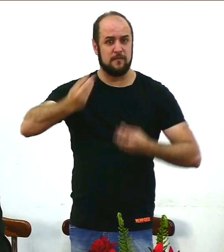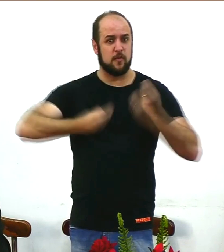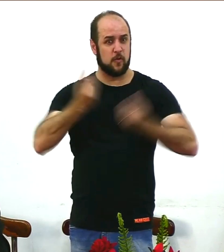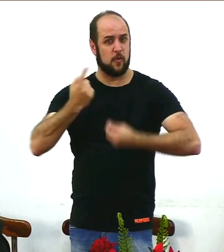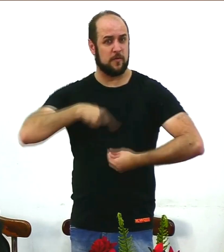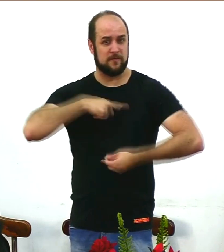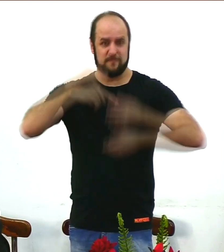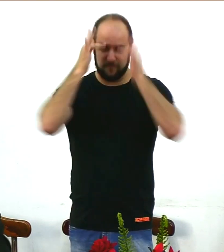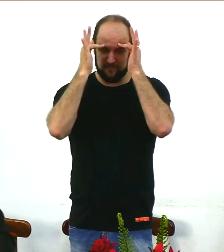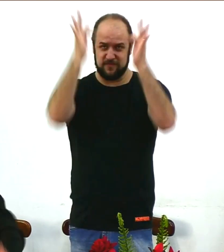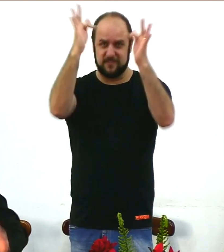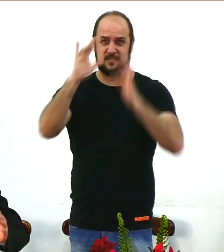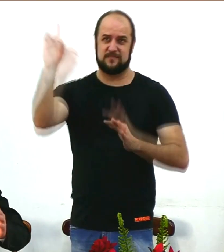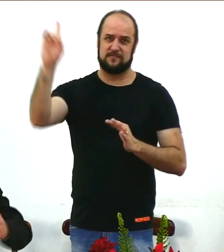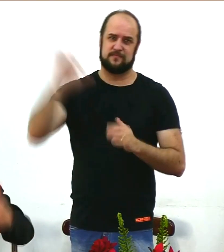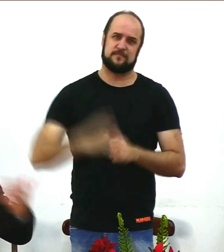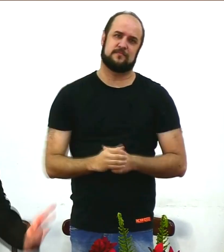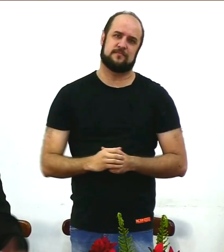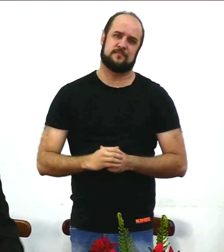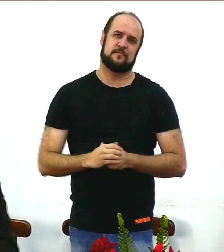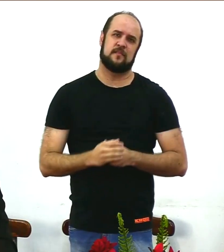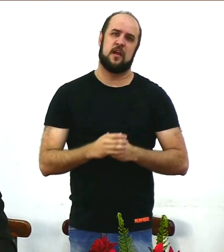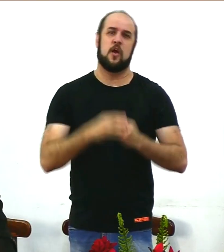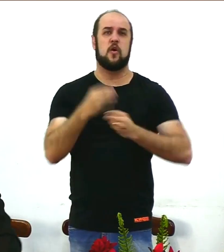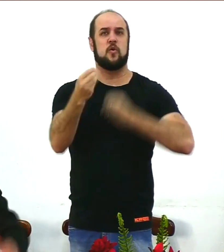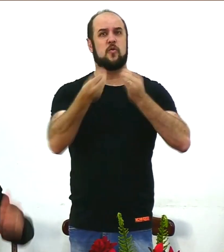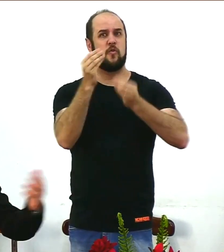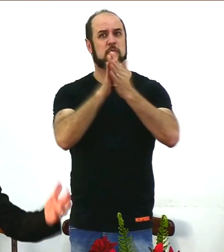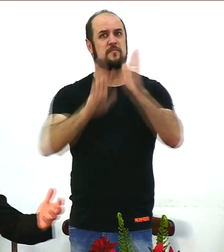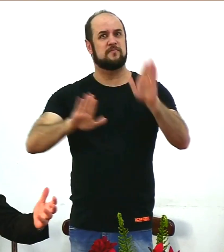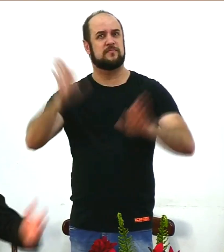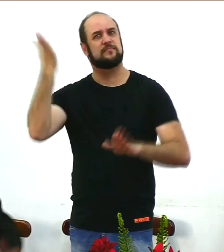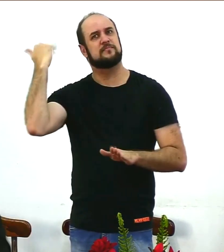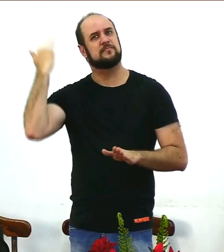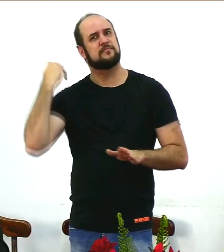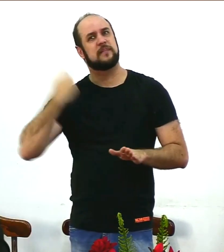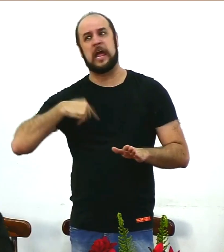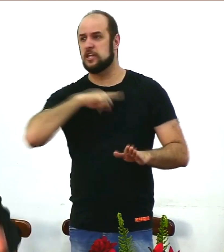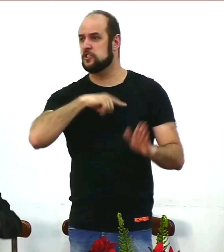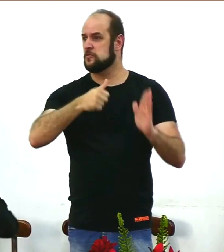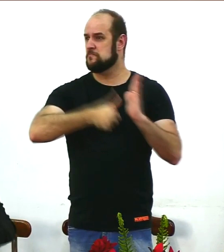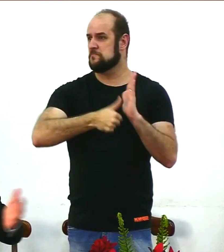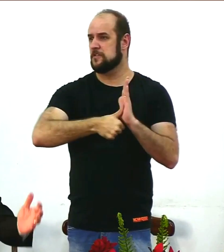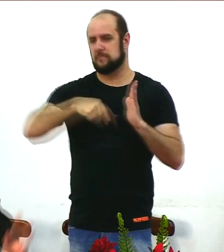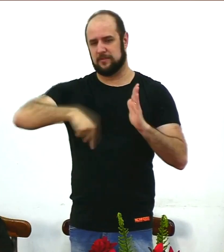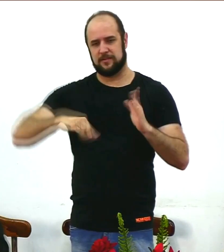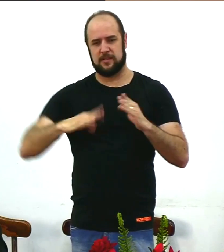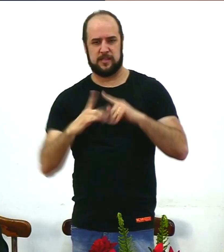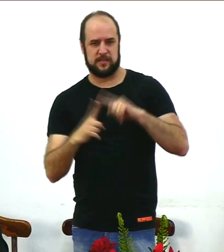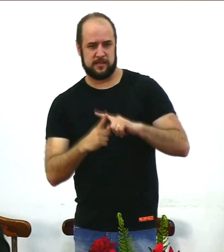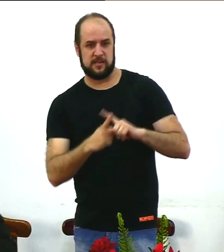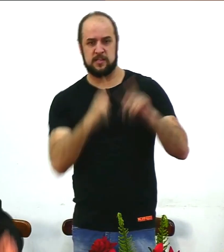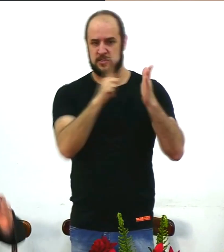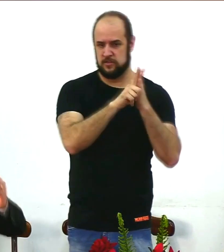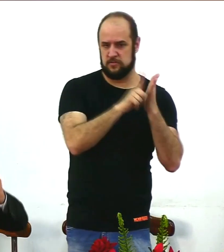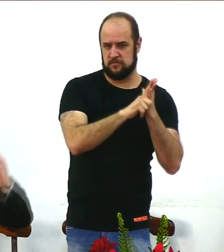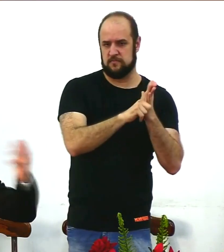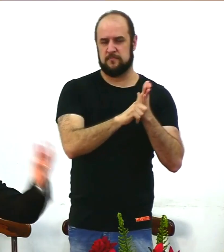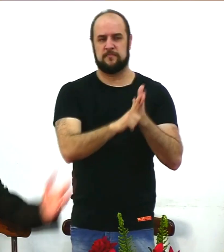perceber o valor do que foi perdido. O culto público perdido, as canções